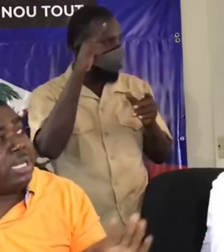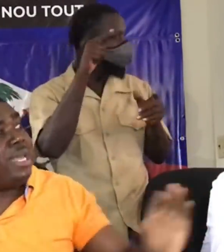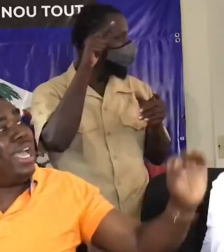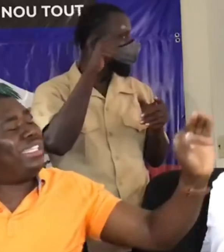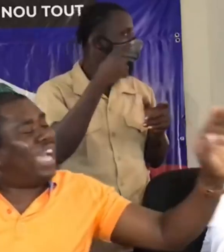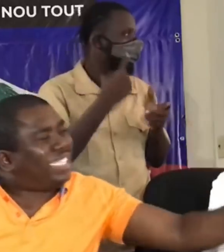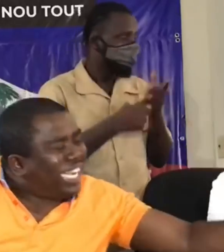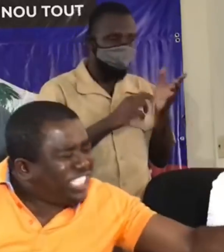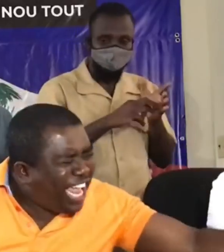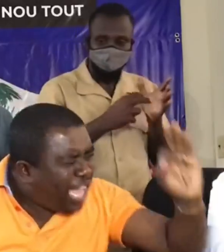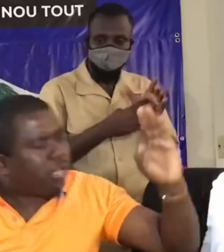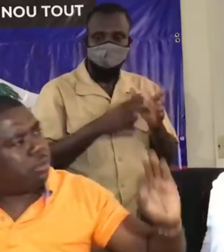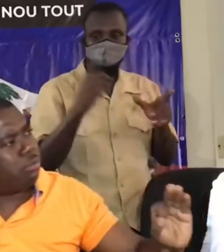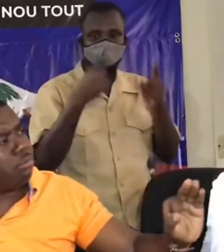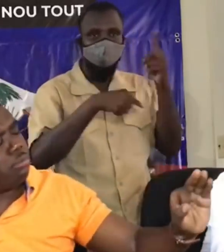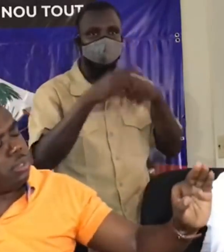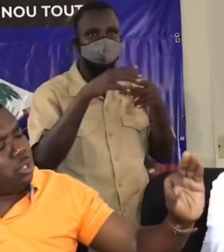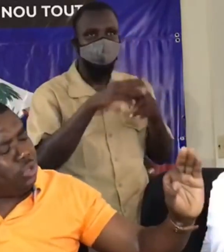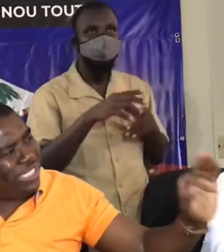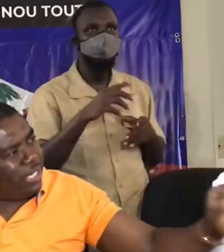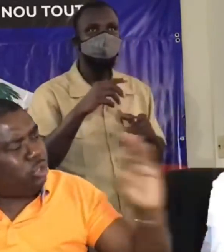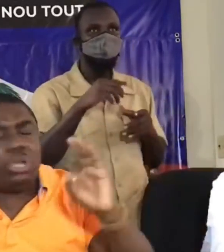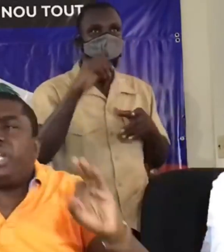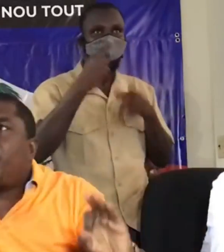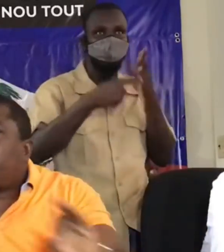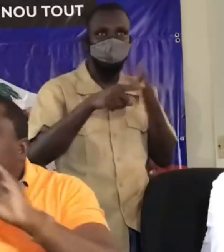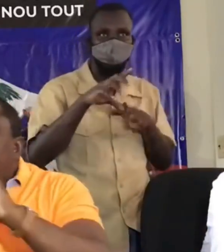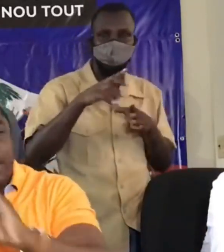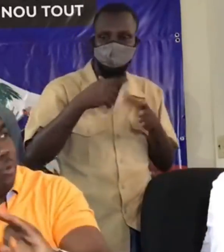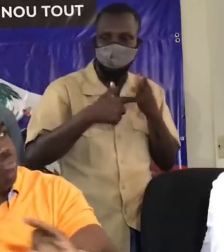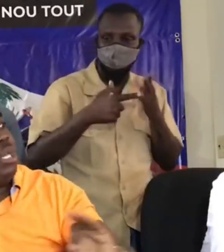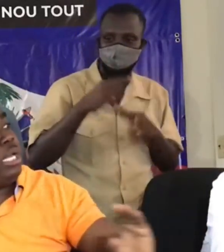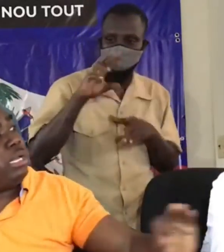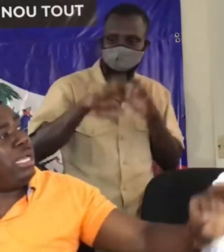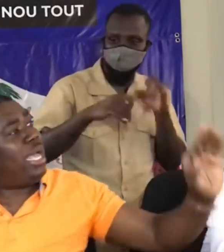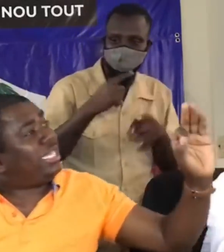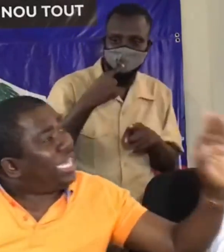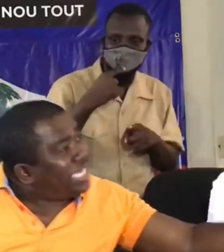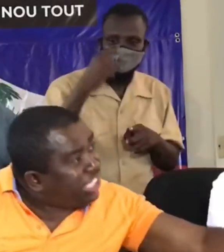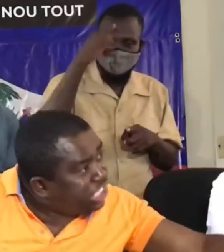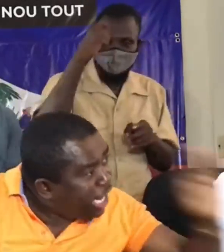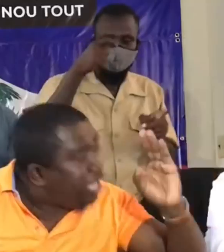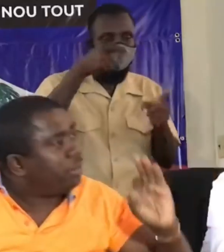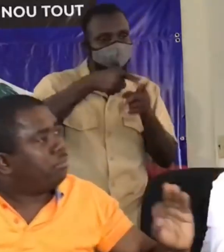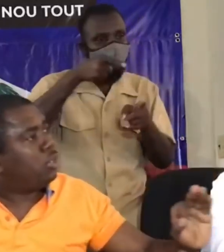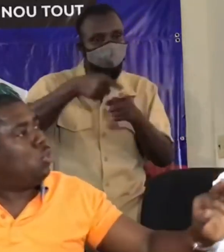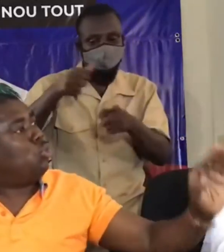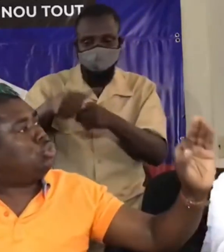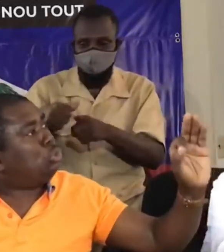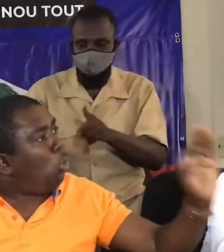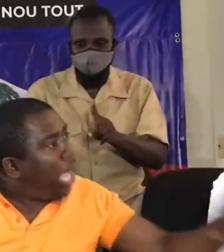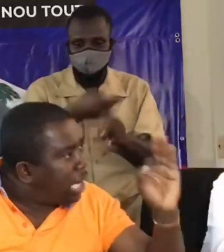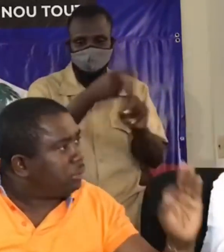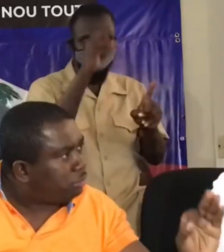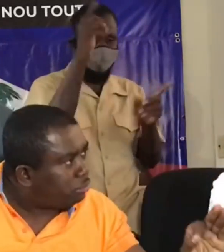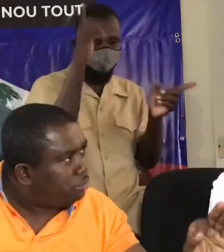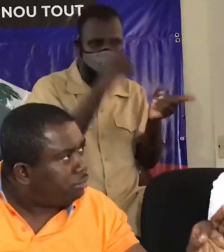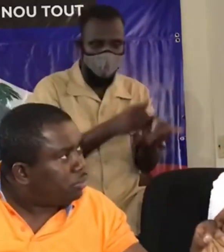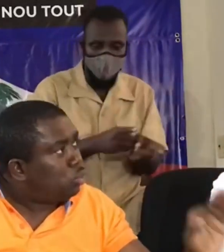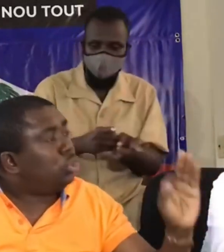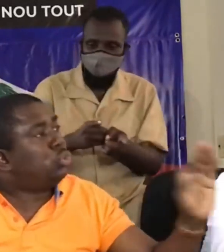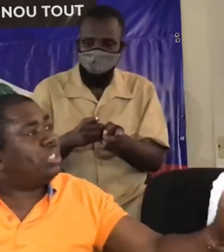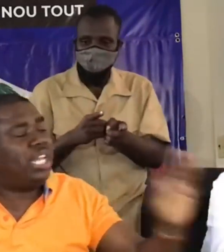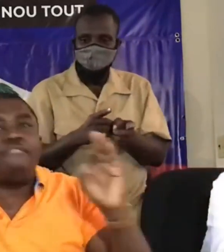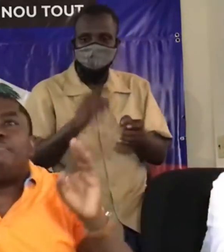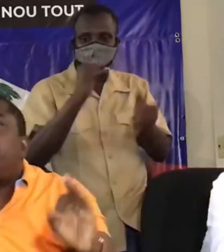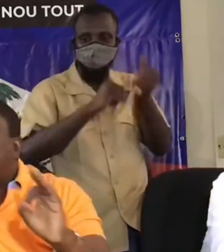populaire est attaché. Le secteur démocratique et populaire est attaché au choix